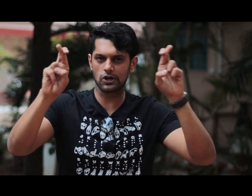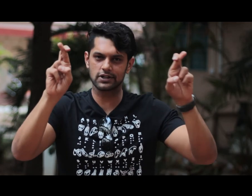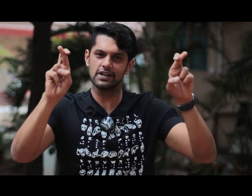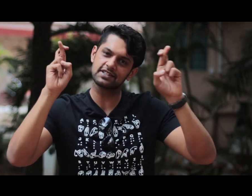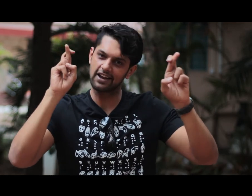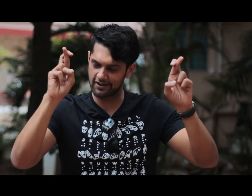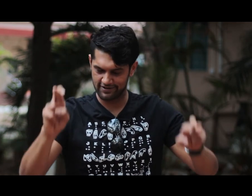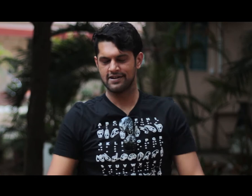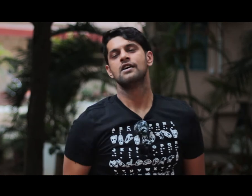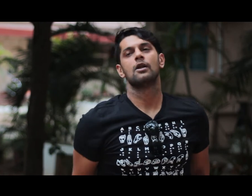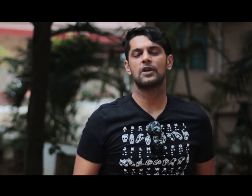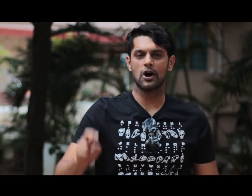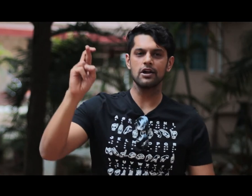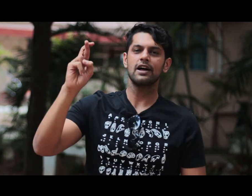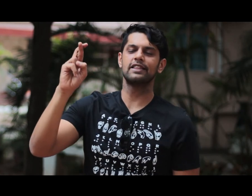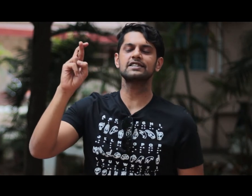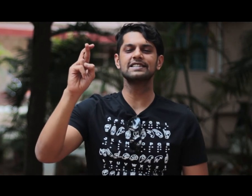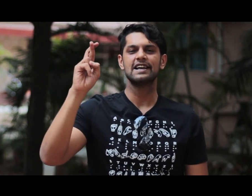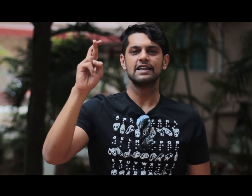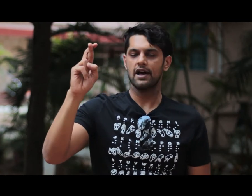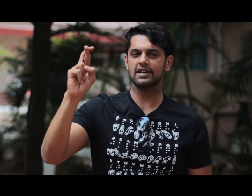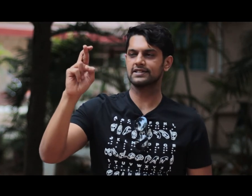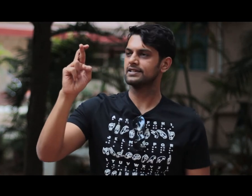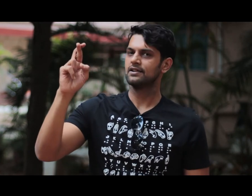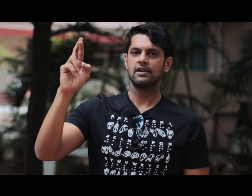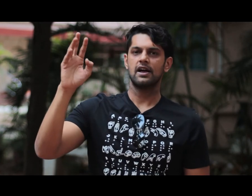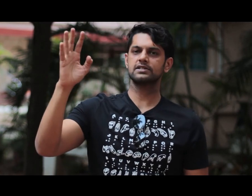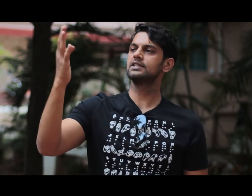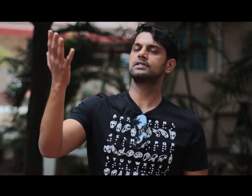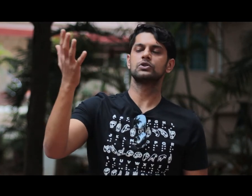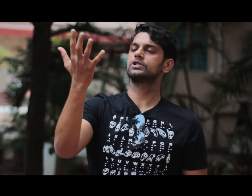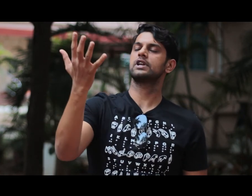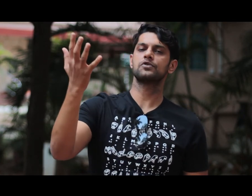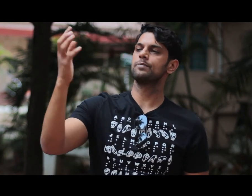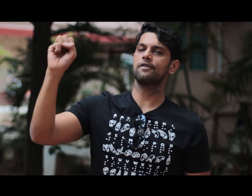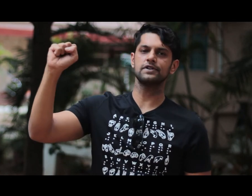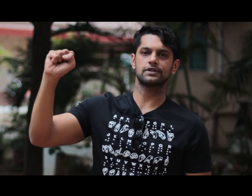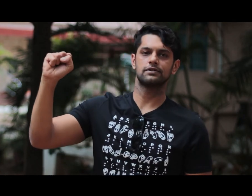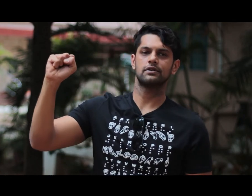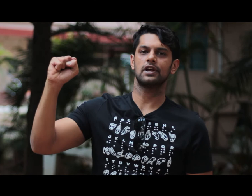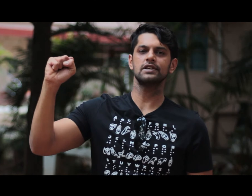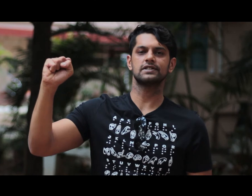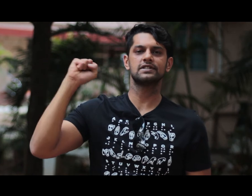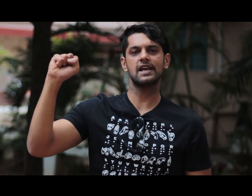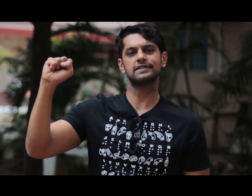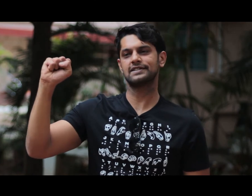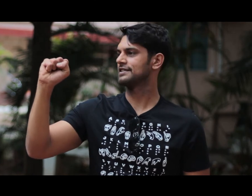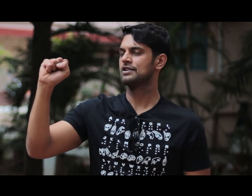ಕ್ರಾಸ್ಡ್ ಅಂದರೆ ದಟ್ಸ್ ಎನ್ ಆರ್ ಪಿ ಕ್ಯೂ ಆರ್ ಆ್ಯಂಡ್ ನೆಕ್ಸ್ಟ್ ಇಸ್ ಎಸ್ ಎಸ್ ಇಸ್ ಯು ಜಸ್ಟ್ ಹ್ಯಾವ್ ಟು ಮೇಕ್ ಅ ಫಿಸ್ಟ್ ಲೈಕ್ ದಿಸ್ ದಿಸ್ ಇಸ್ ಎಸ್